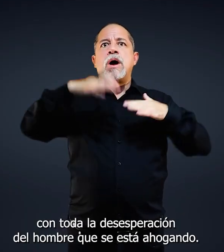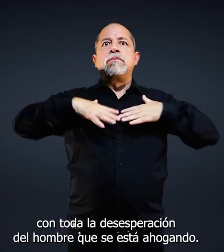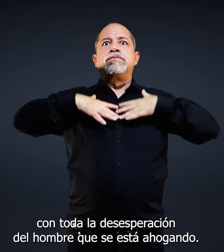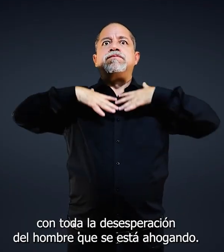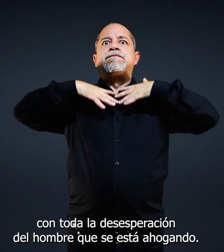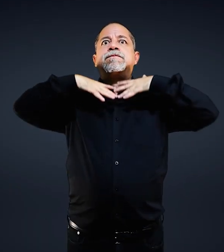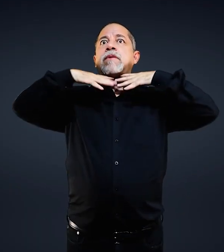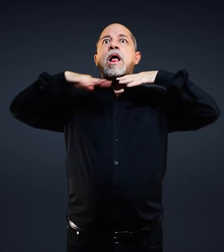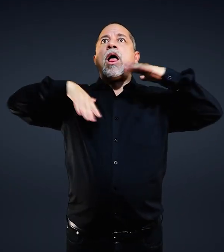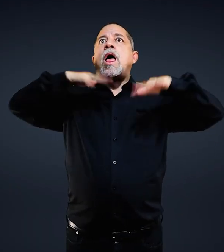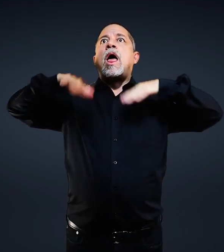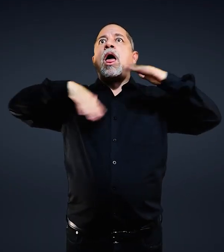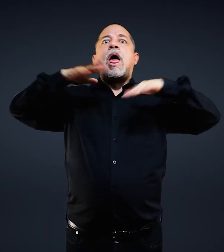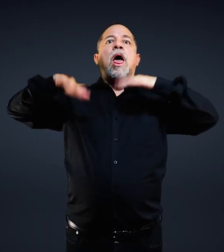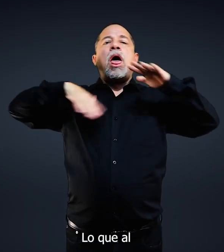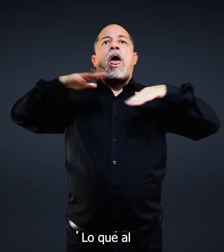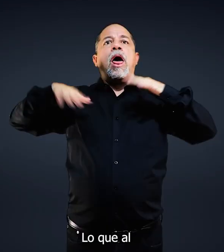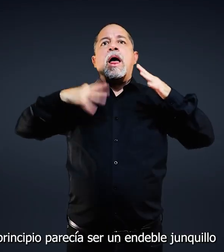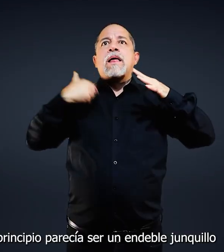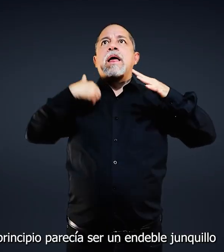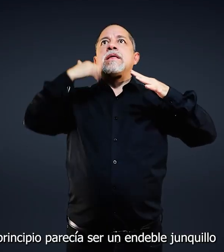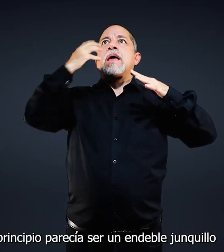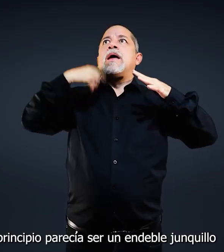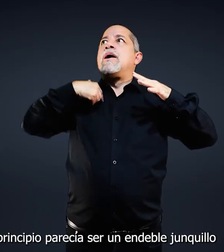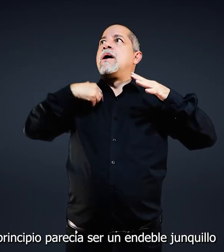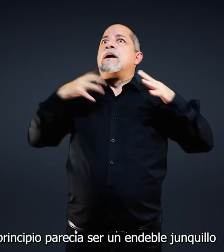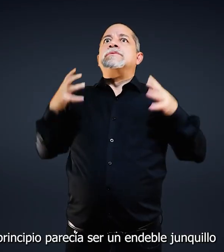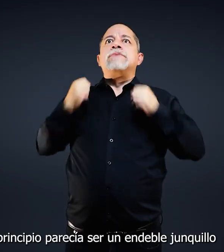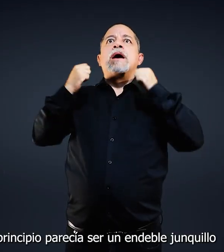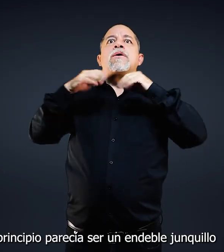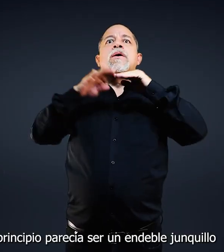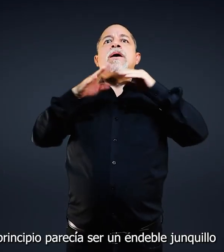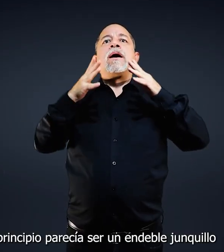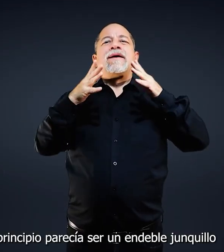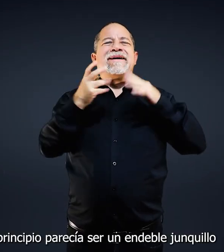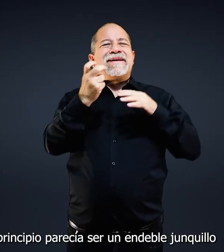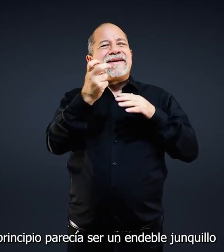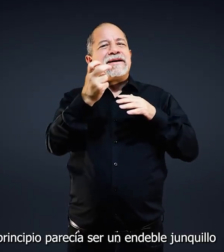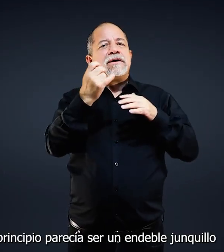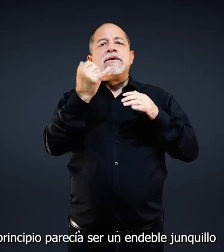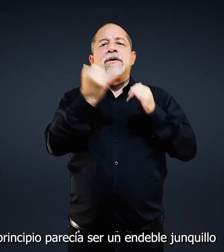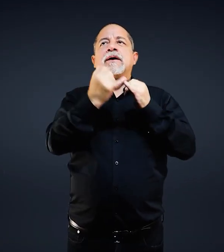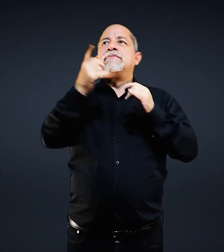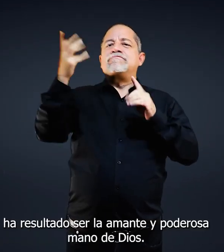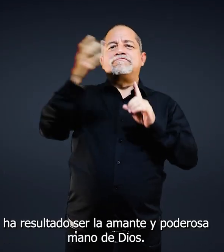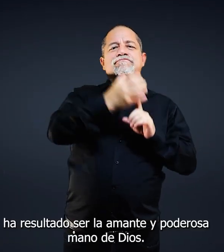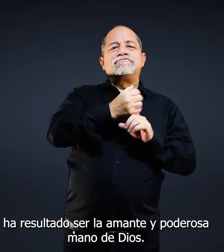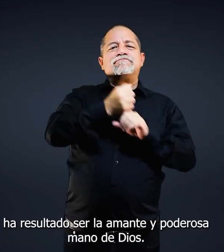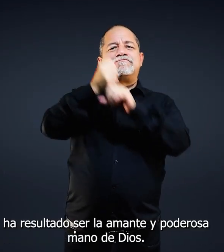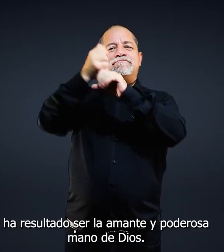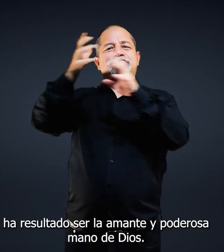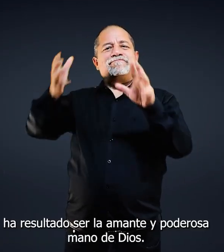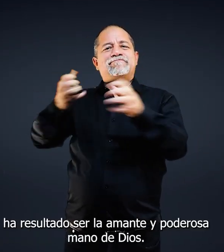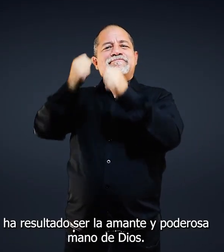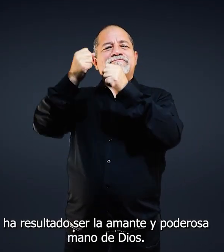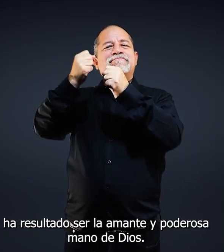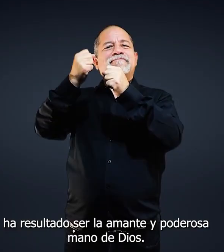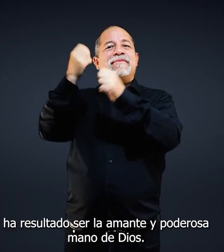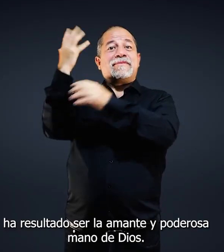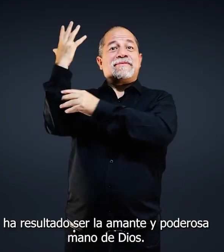ahogando. Lo que al principio parecía ser un endeble junquillo ha resultado ser la amante y poderosa mano de